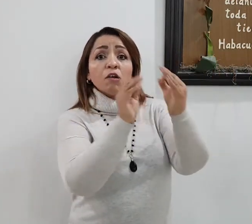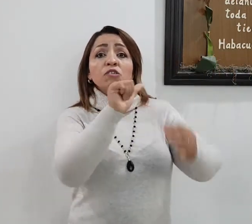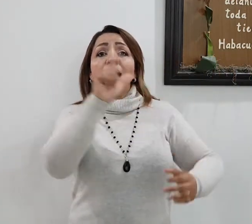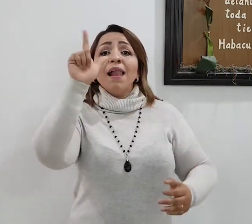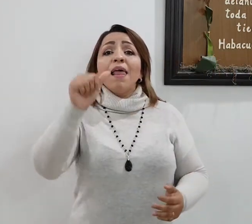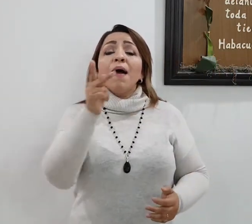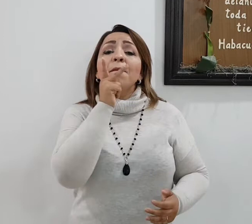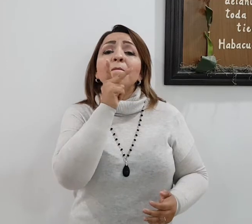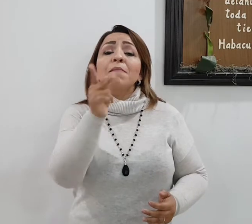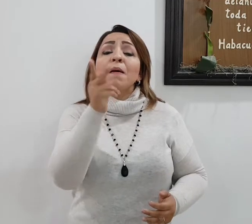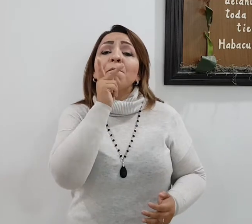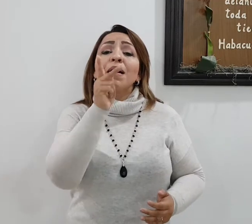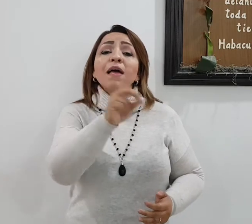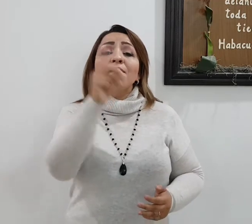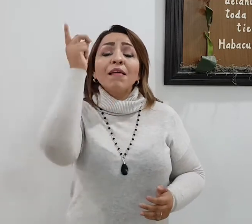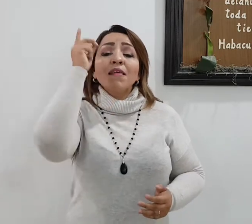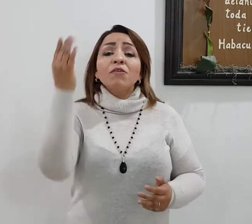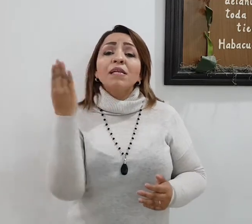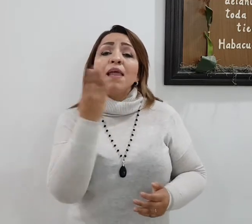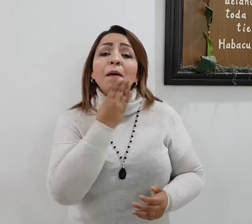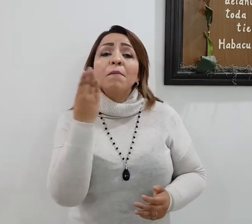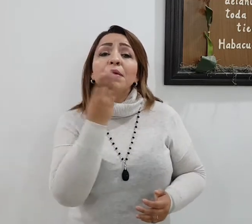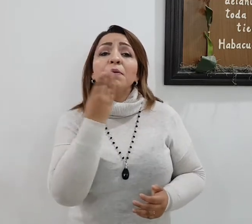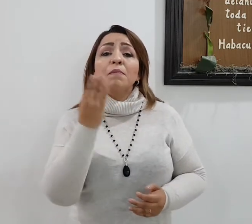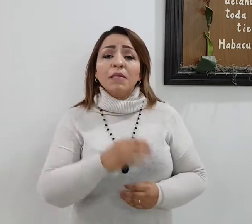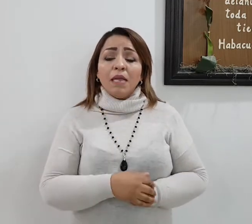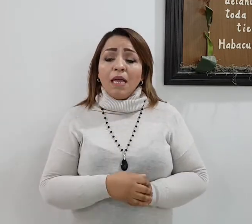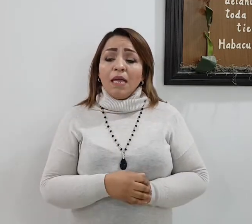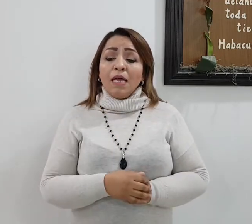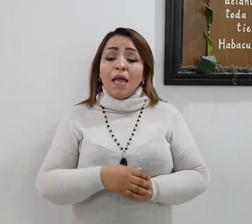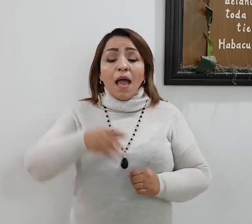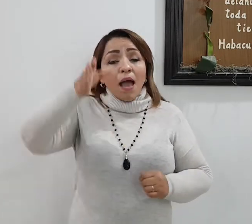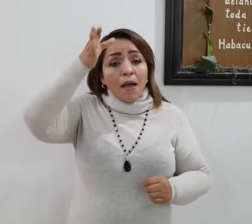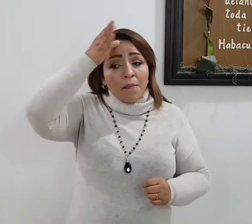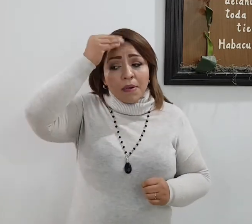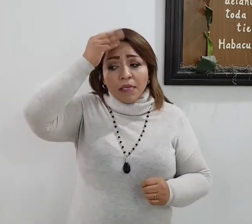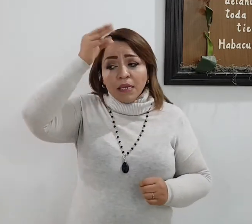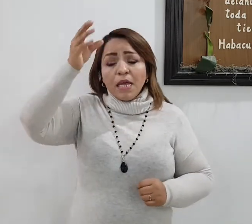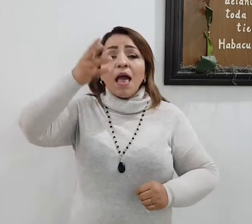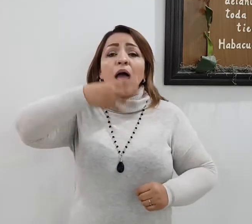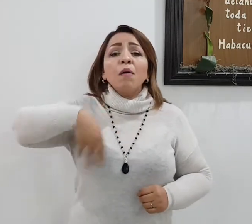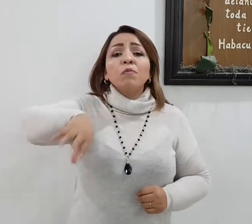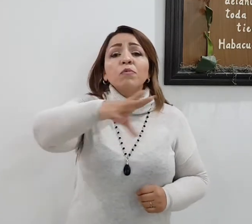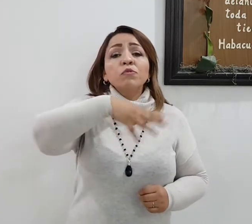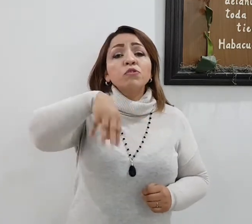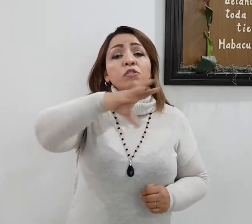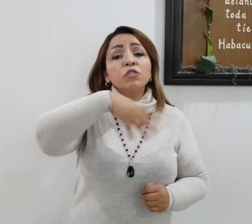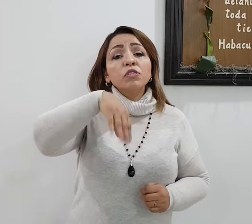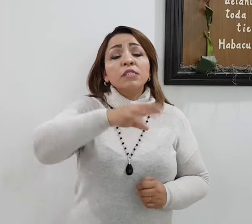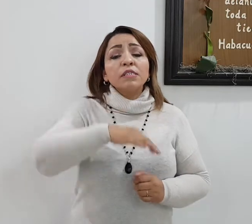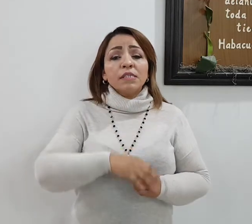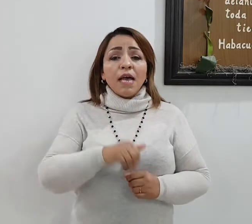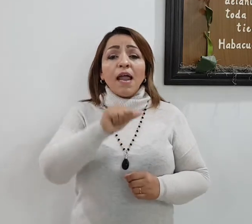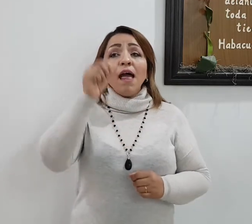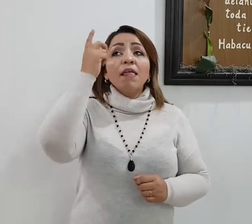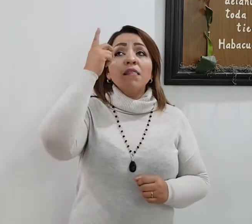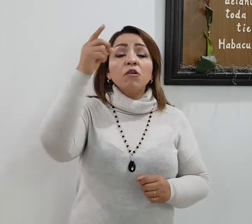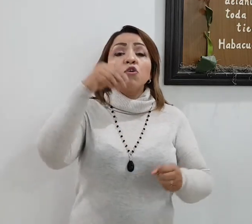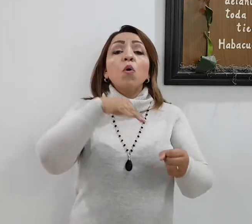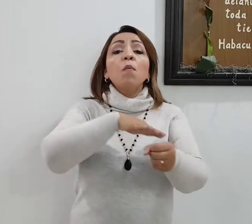que aprender a buscar la dirección de Dios a través de su palabra. Le leo este